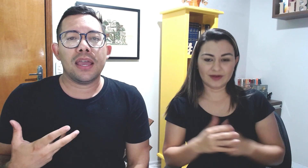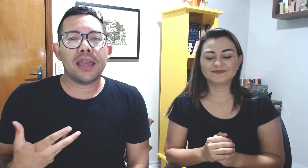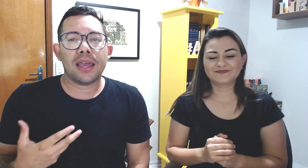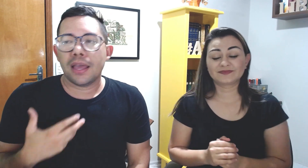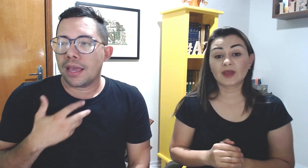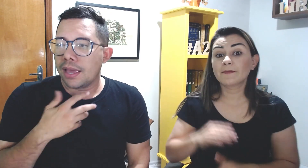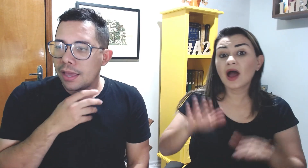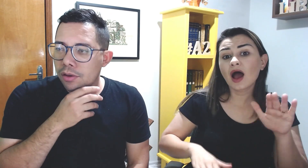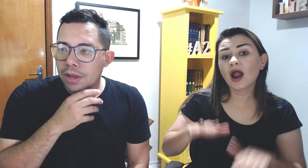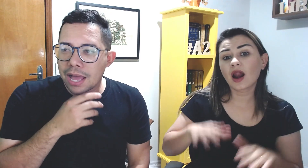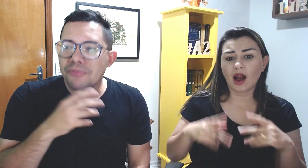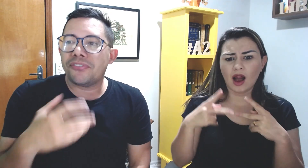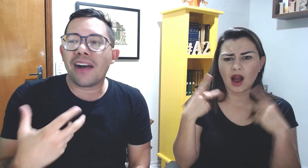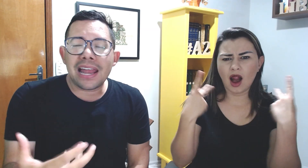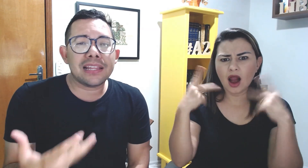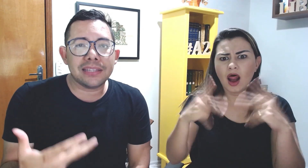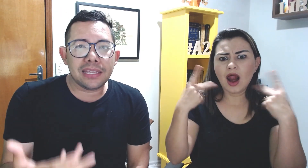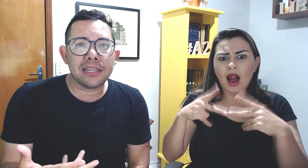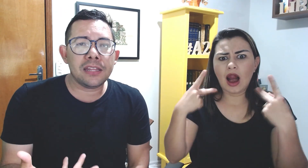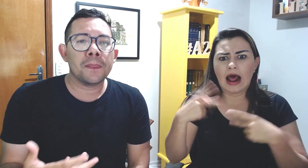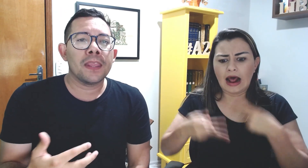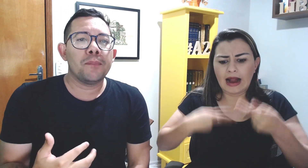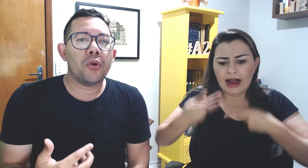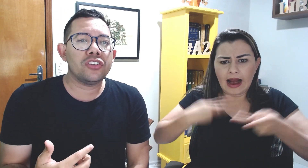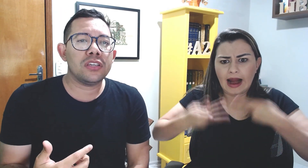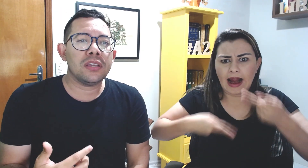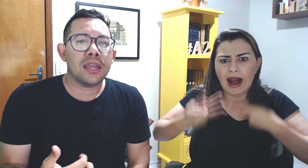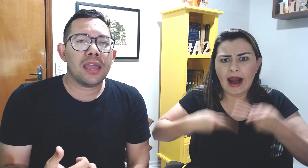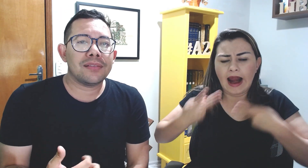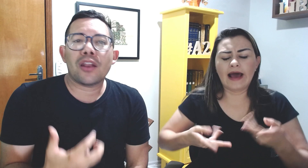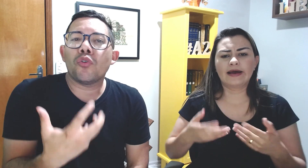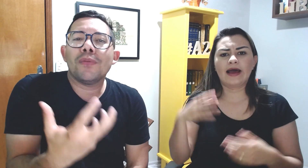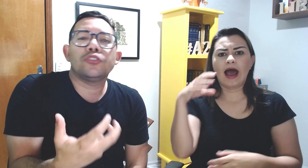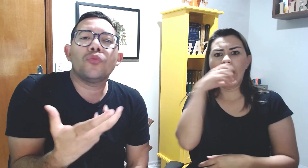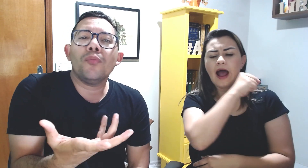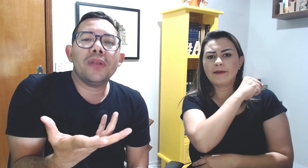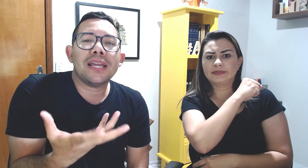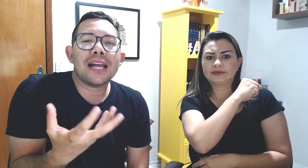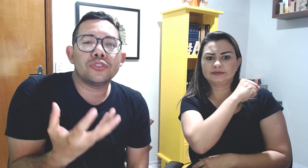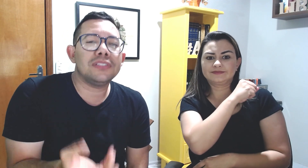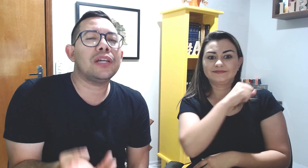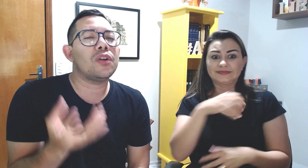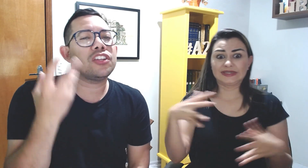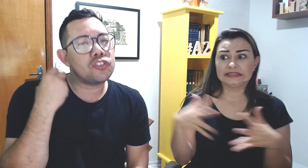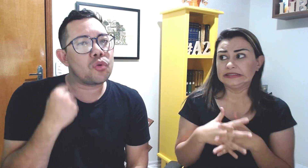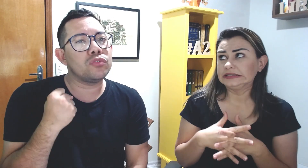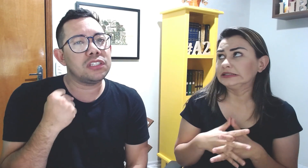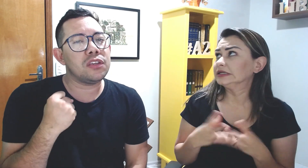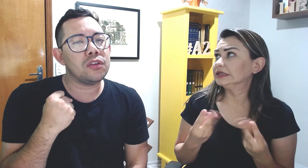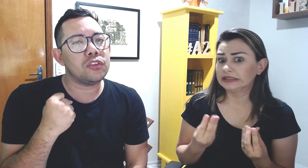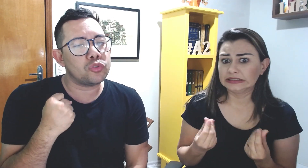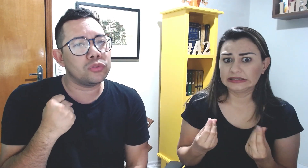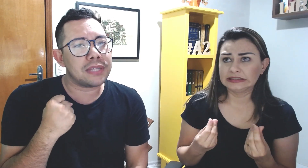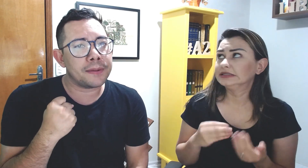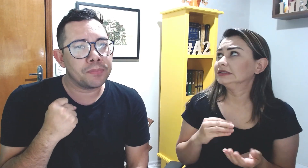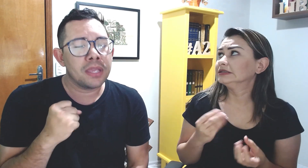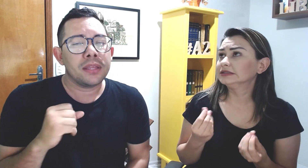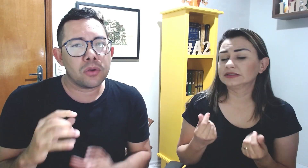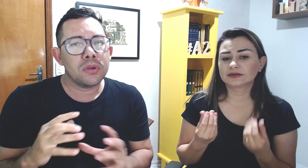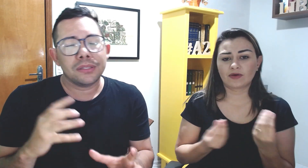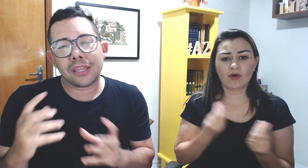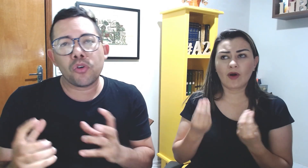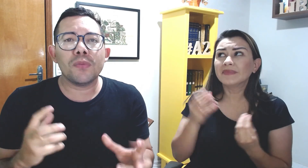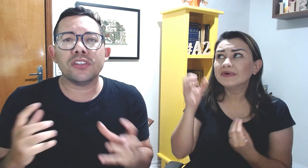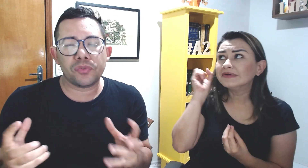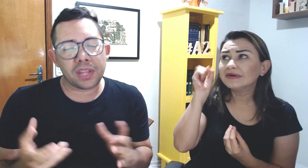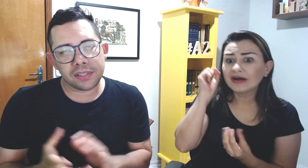vezes, a fala dele pode dar algumas complicações na hora de a gente conseguir escutar.